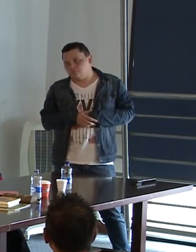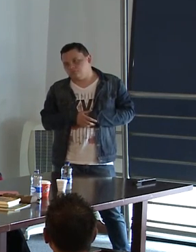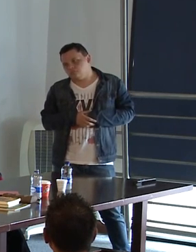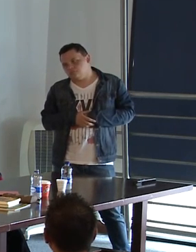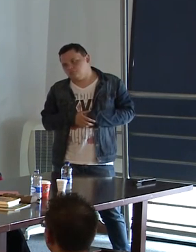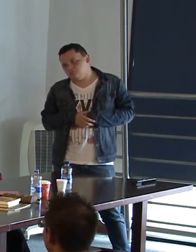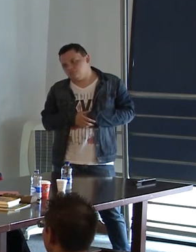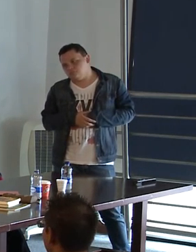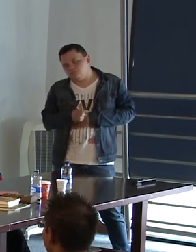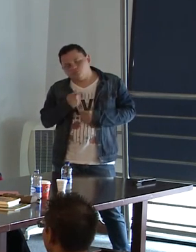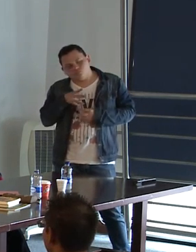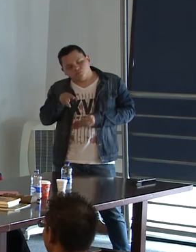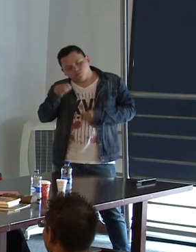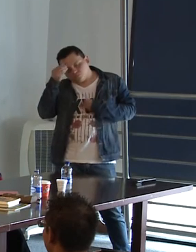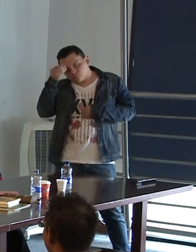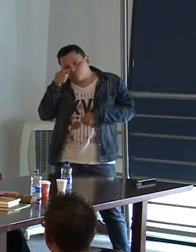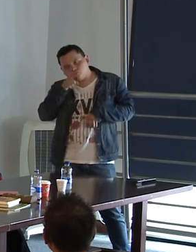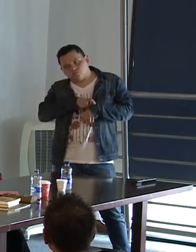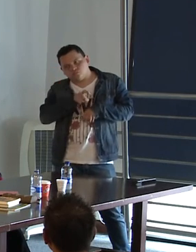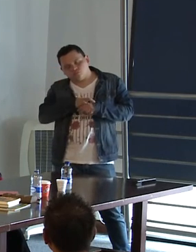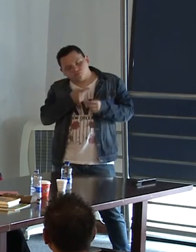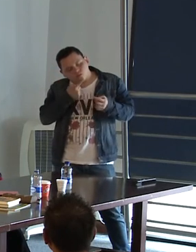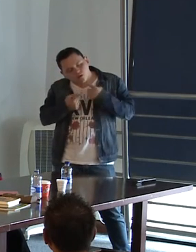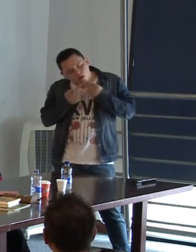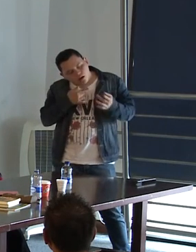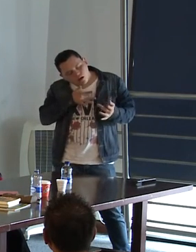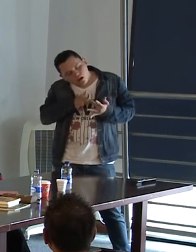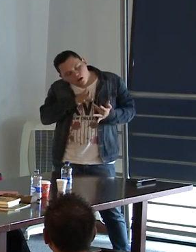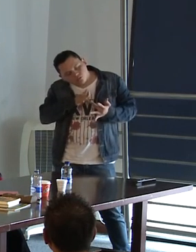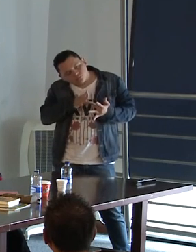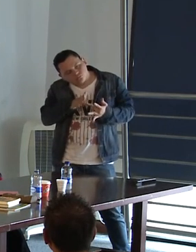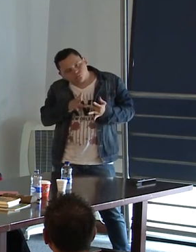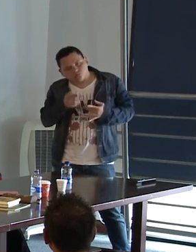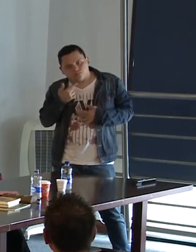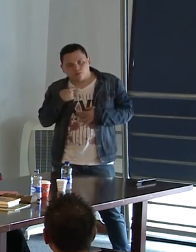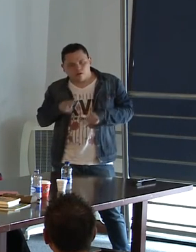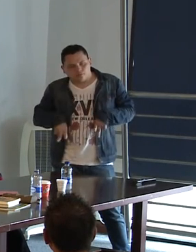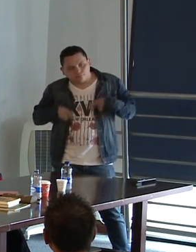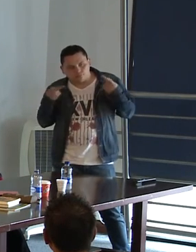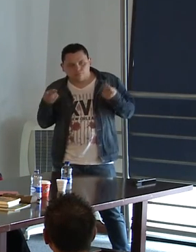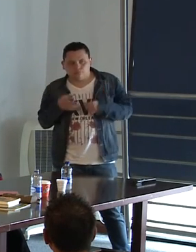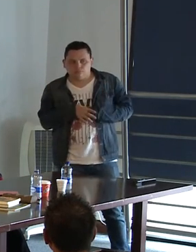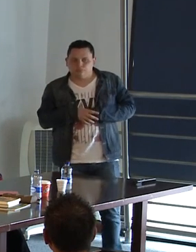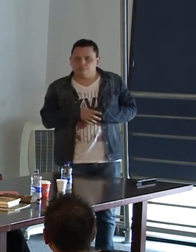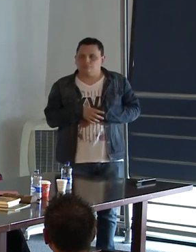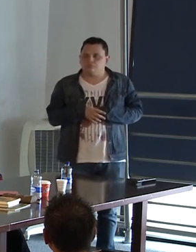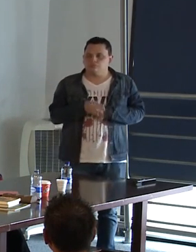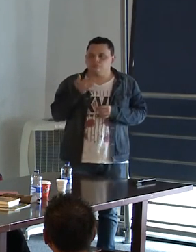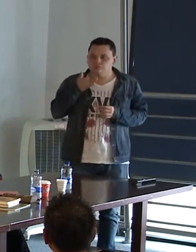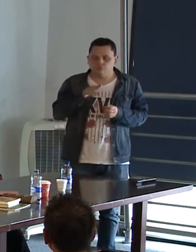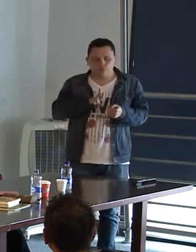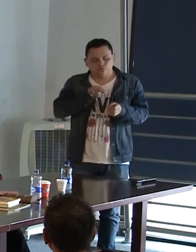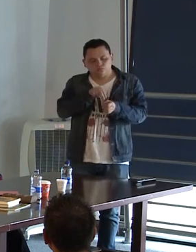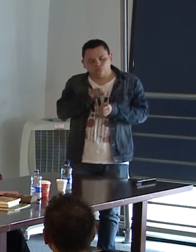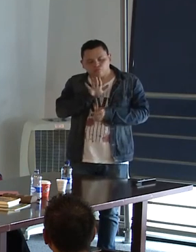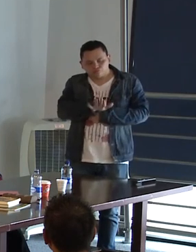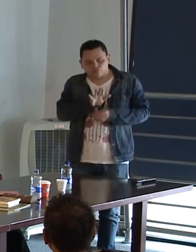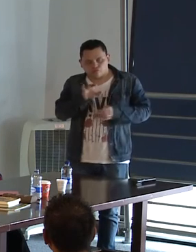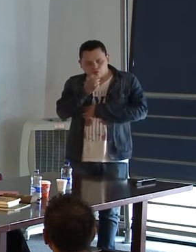Y esto lo aprendimos en el contacto vivo, por ejemplo, con los indígenas de